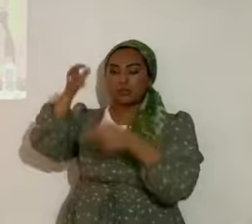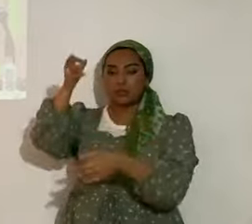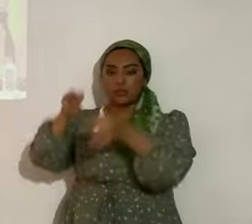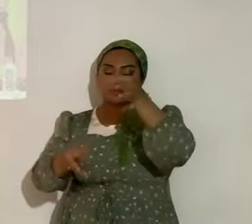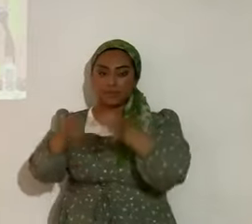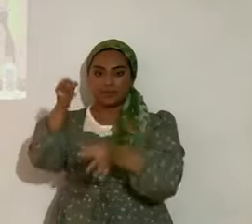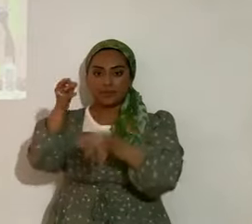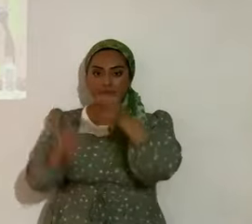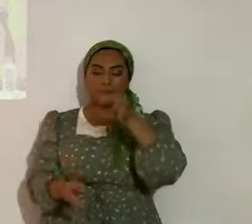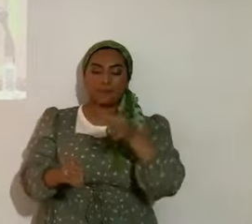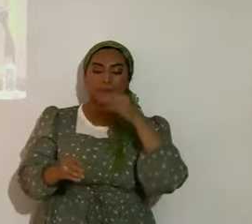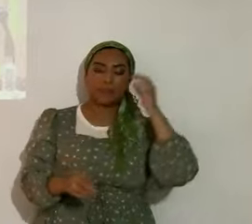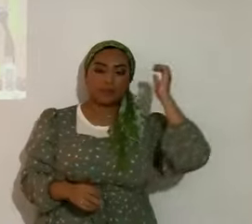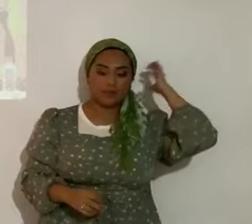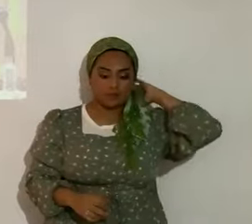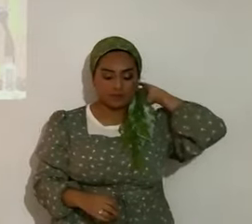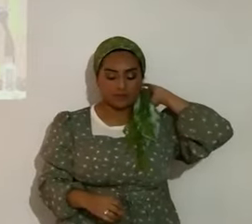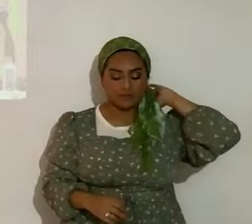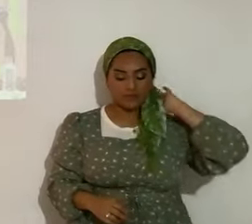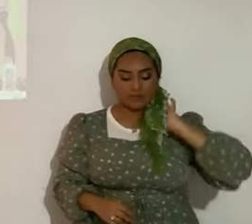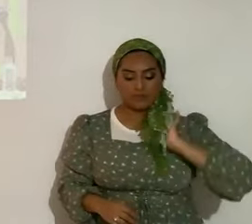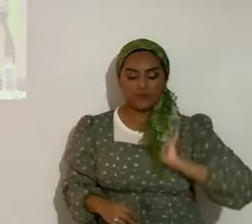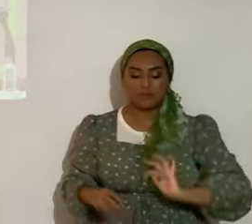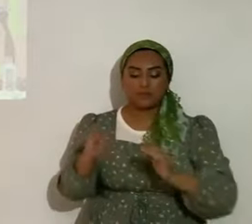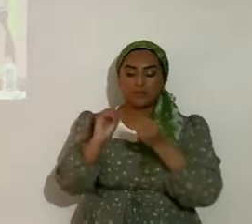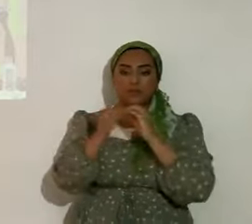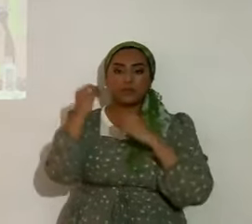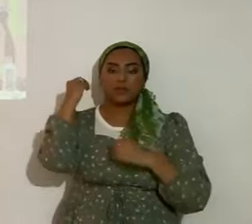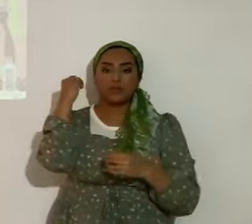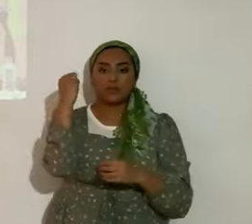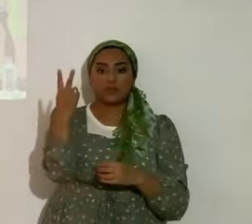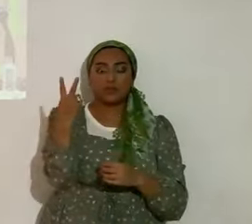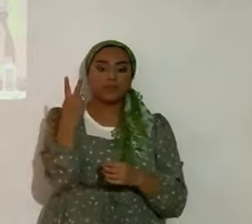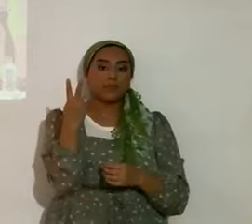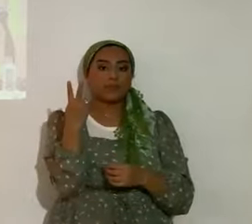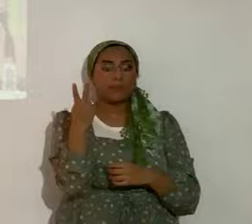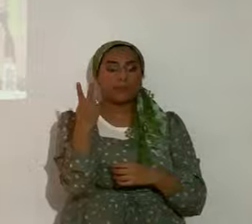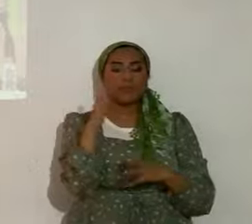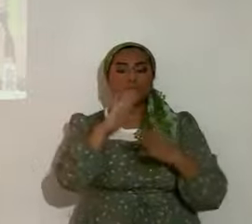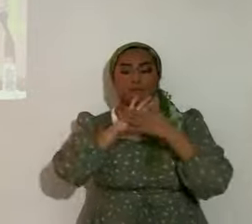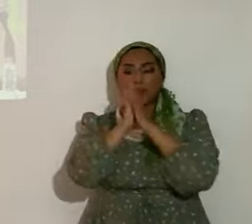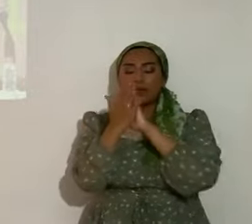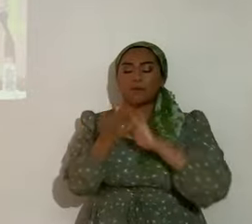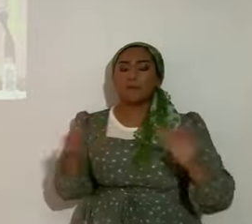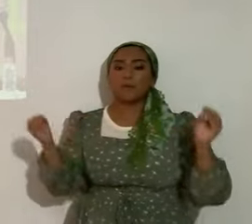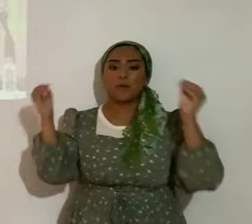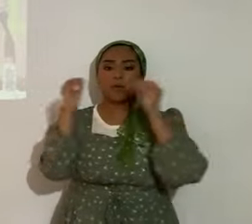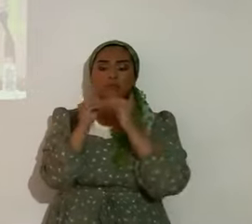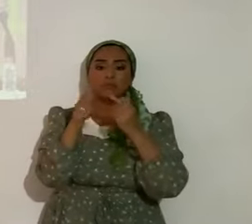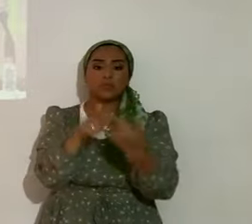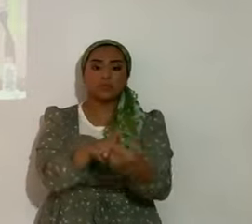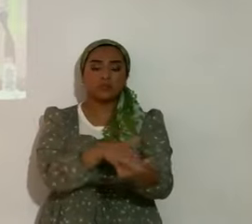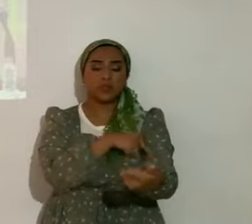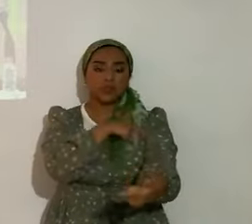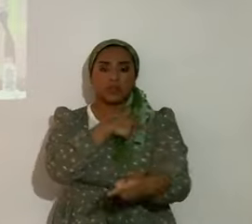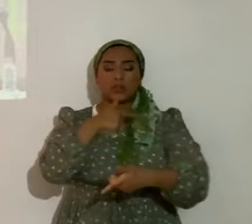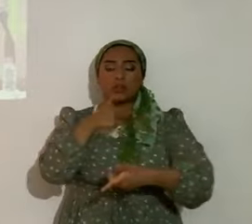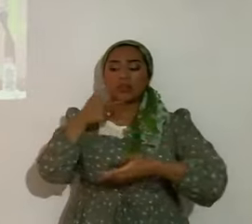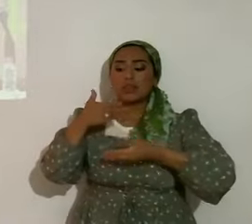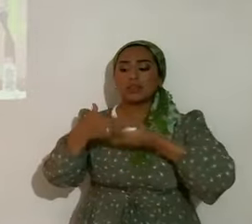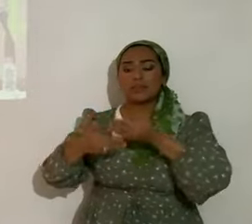Anótalo. Convenía no llegar a los tribunales. Dos, se volvía más largo el